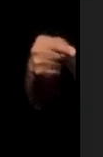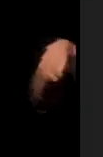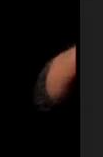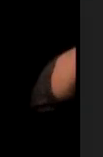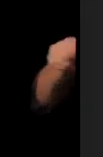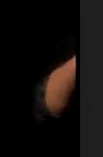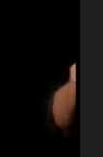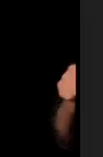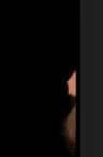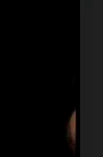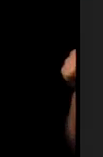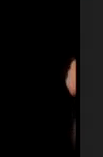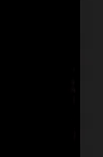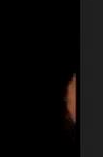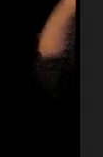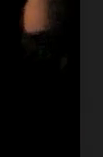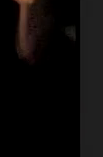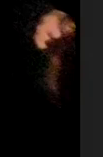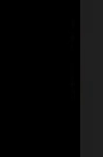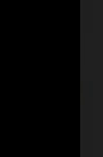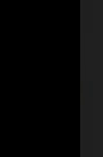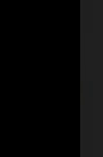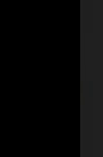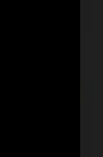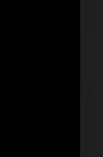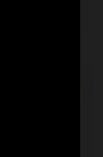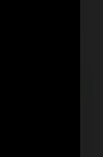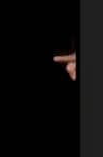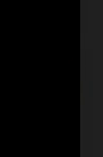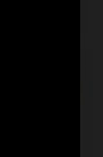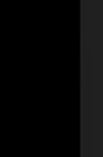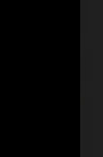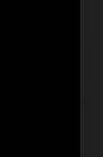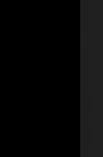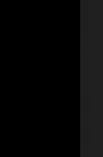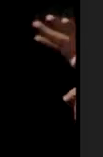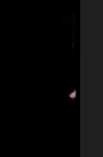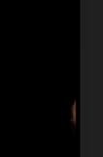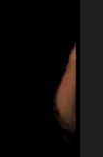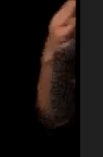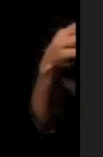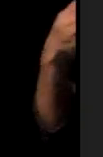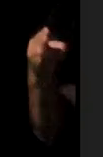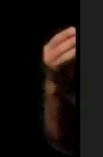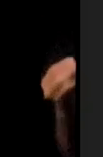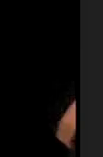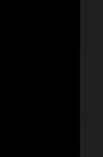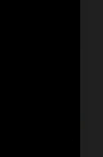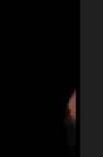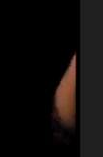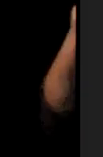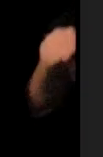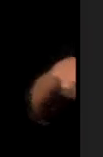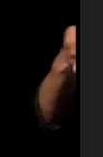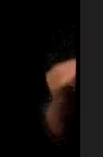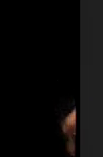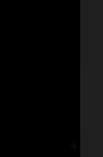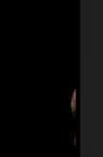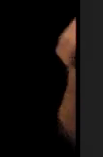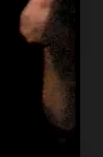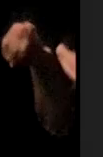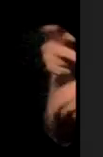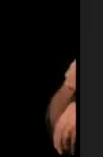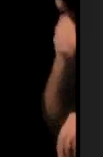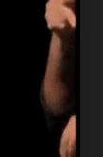divulgar e além de divulgar essas 33 né que a gente vai premiar de uma certa forma a gente também vai criar um banco